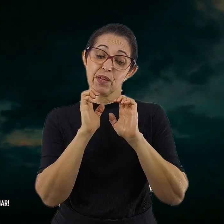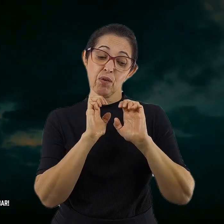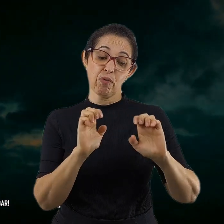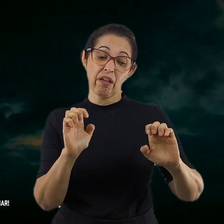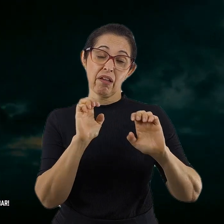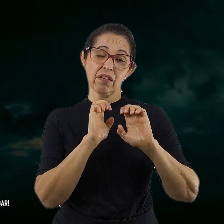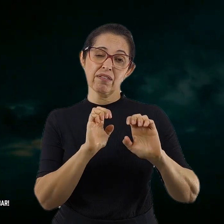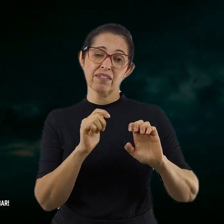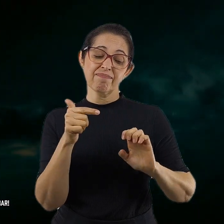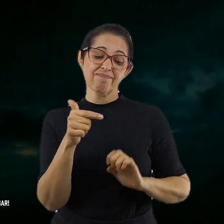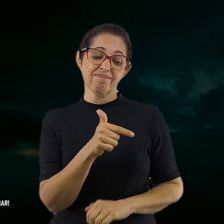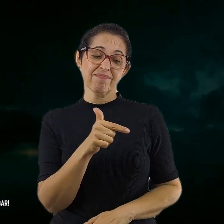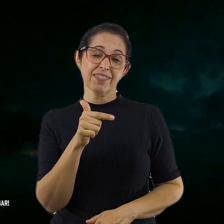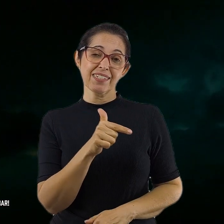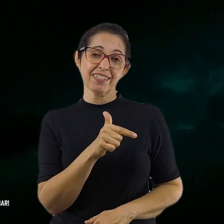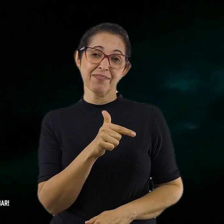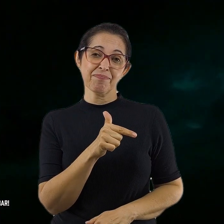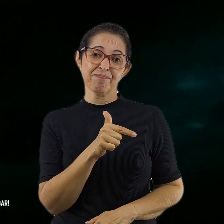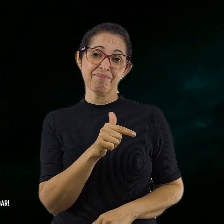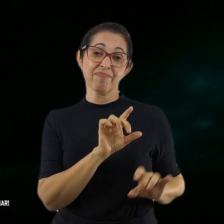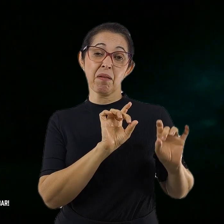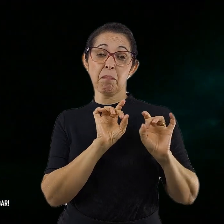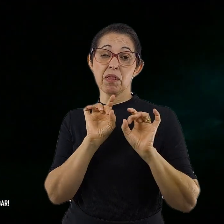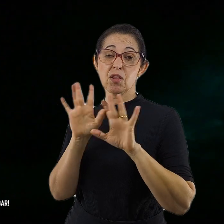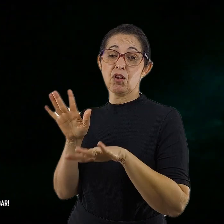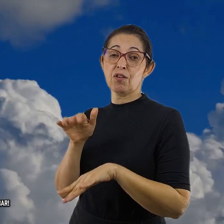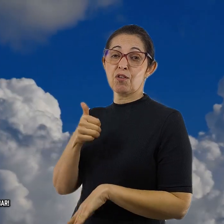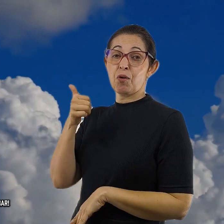também deixou o primeiro amor.